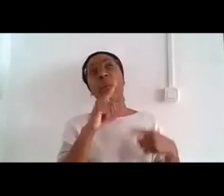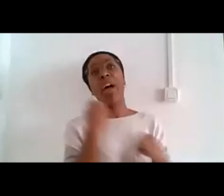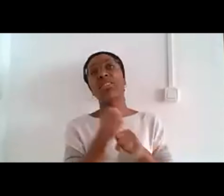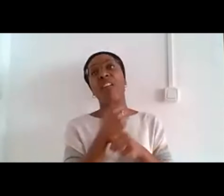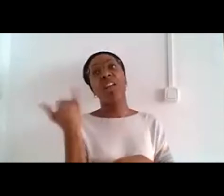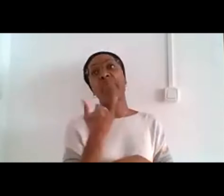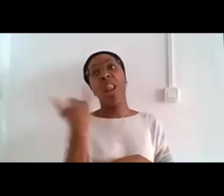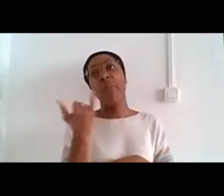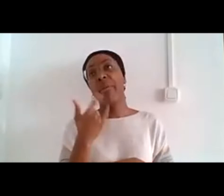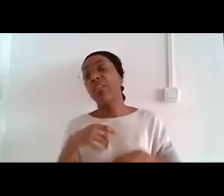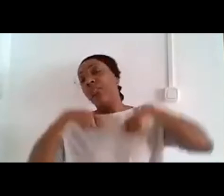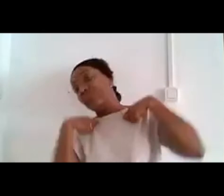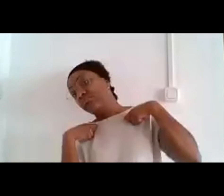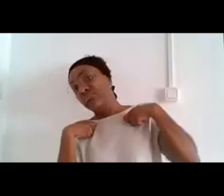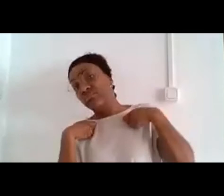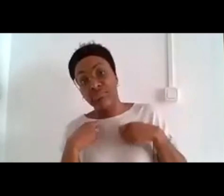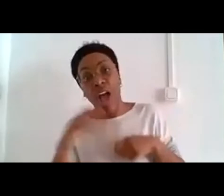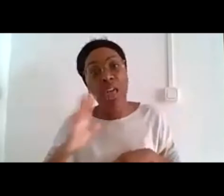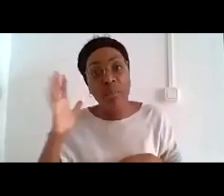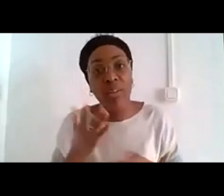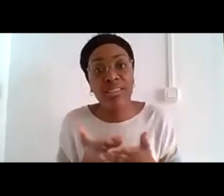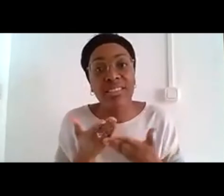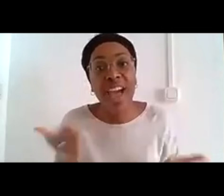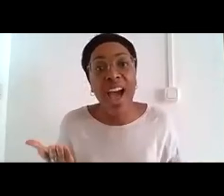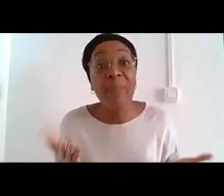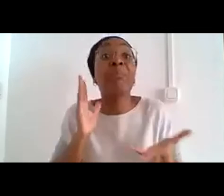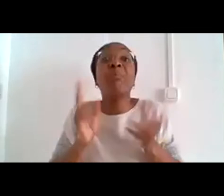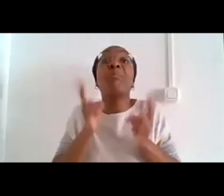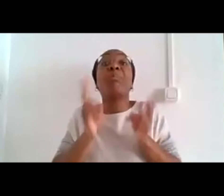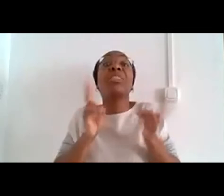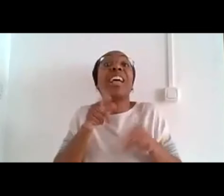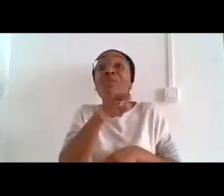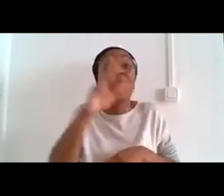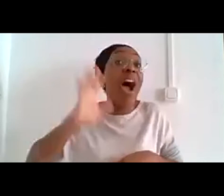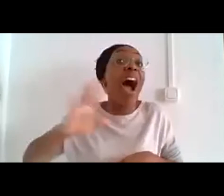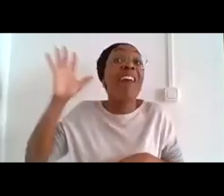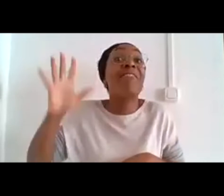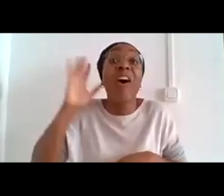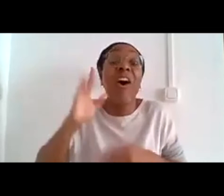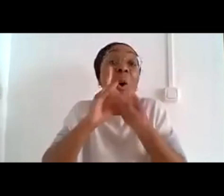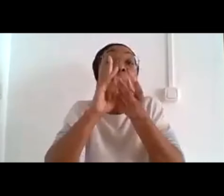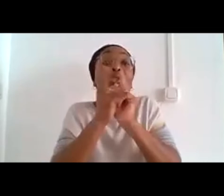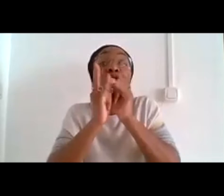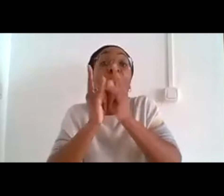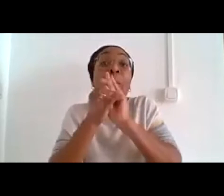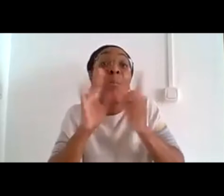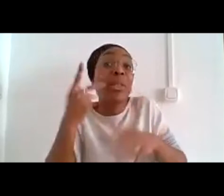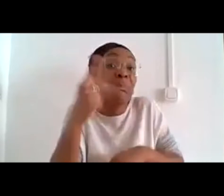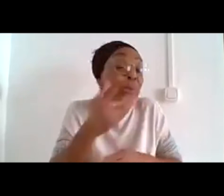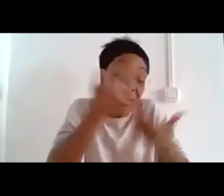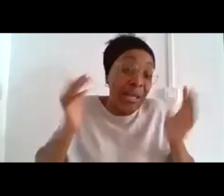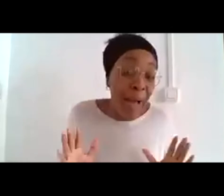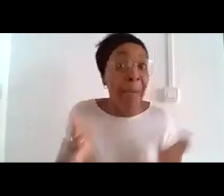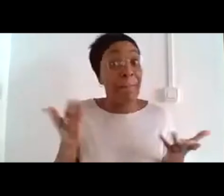sens pas bien aujourd'hui». Alors peut-être c'est votre parcours, hein, je dis ça, peut-être vous avez été influencé par l'horoscope dans votre vie, mais